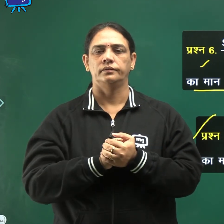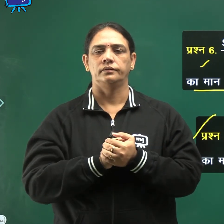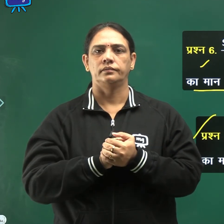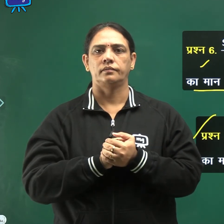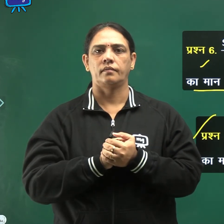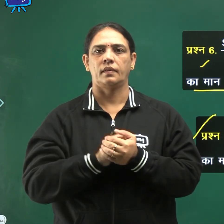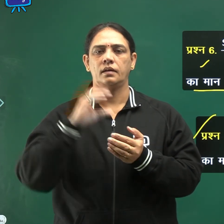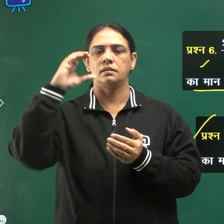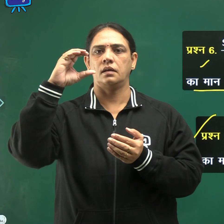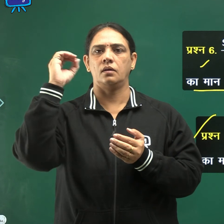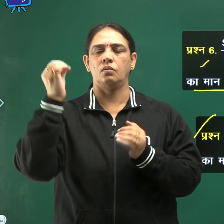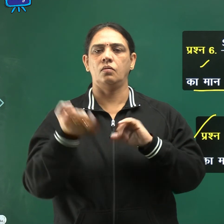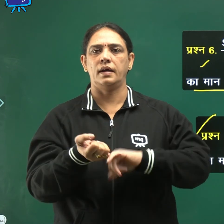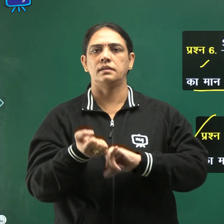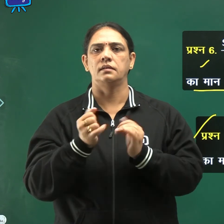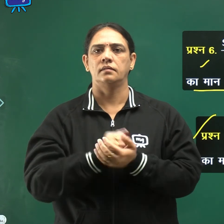कॉस